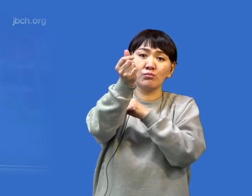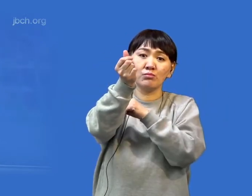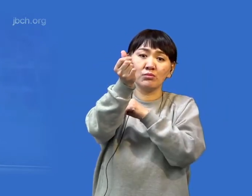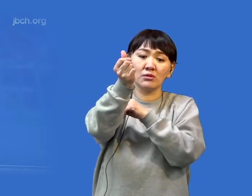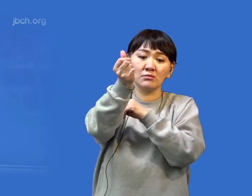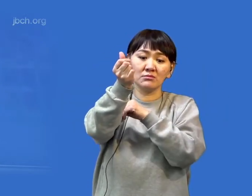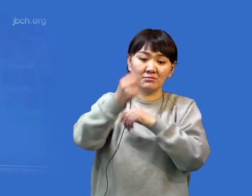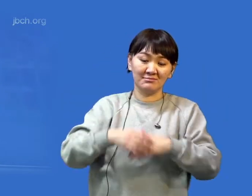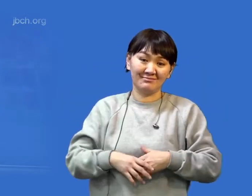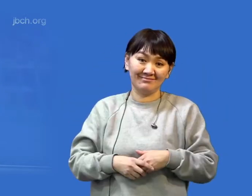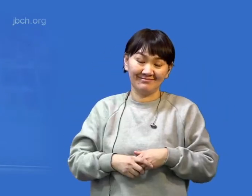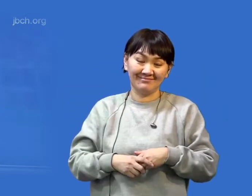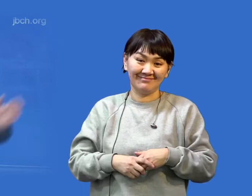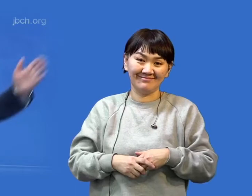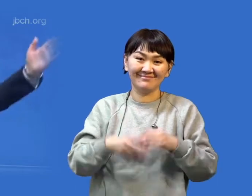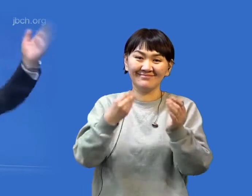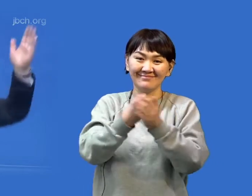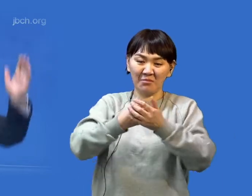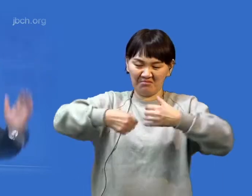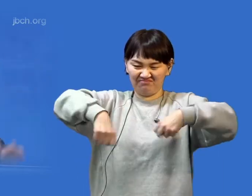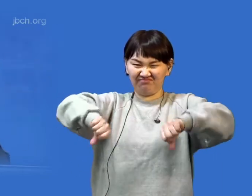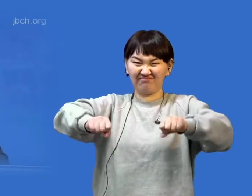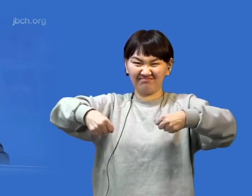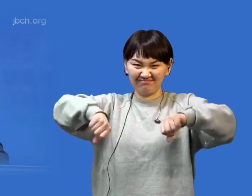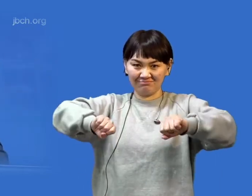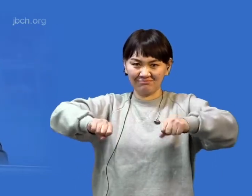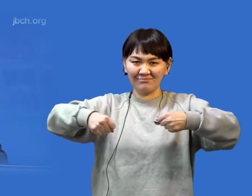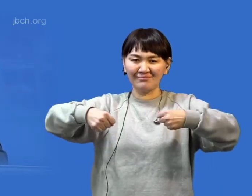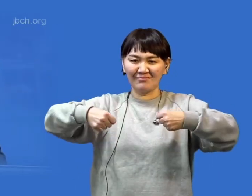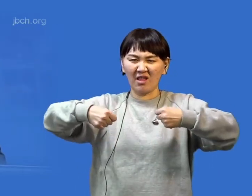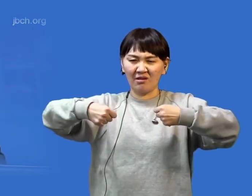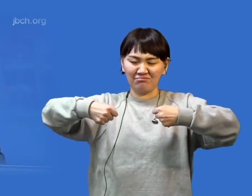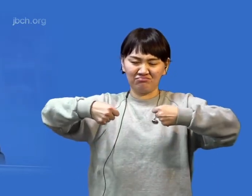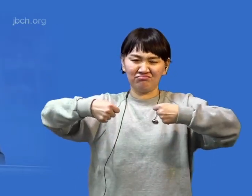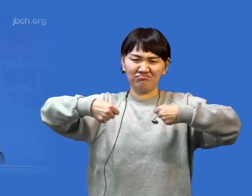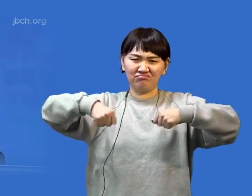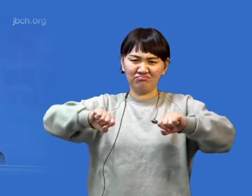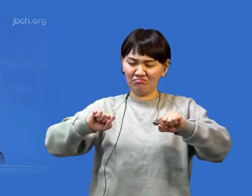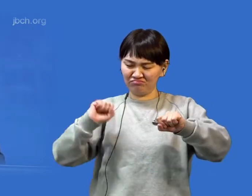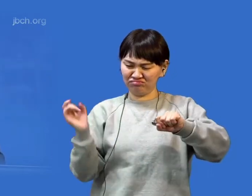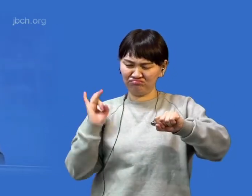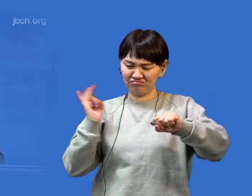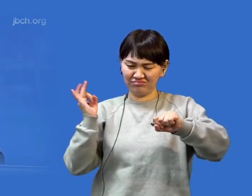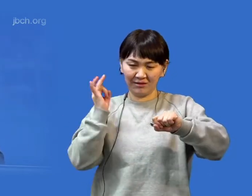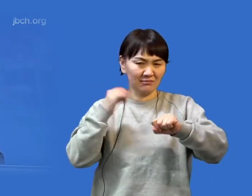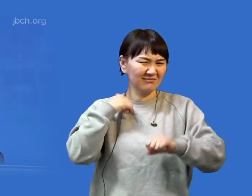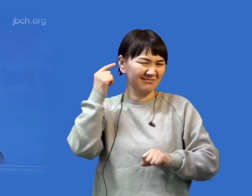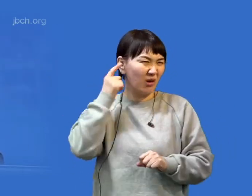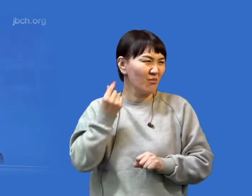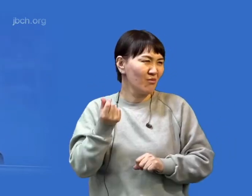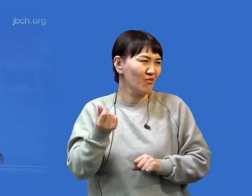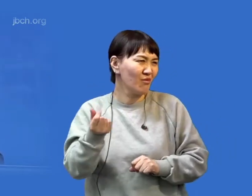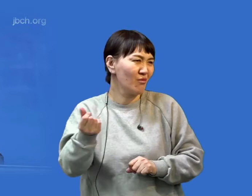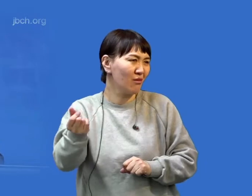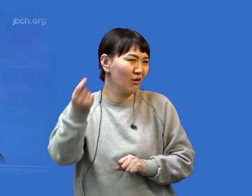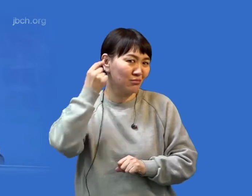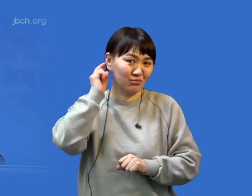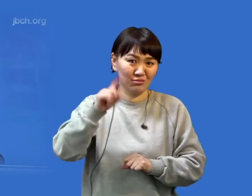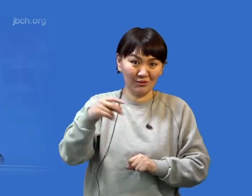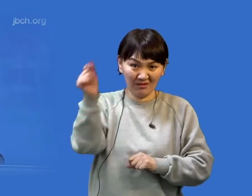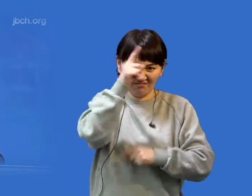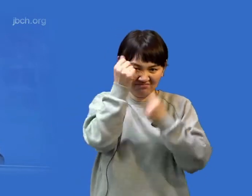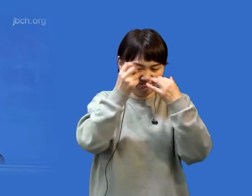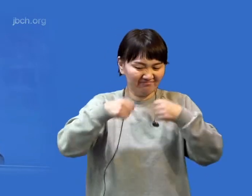Дэгсэн. Нэг мачилг яаж дуурж ийн гэсэн чинь зүгээр мөнгө гэлгээд. Тэглэр ч мөнгөнд дурлдаг хүмүүс алан байна да.